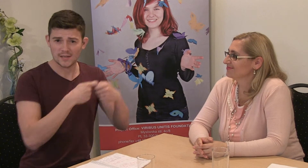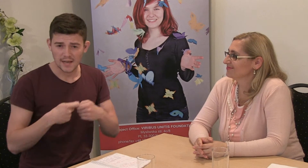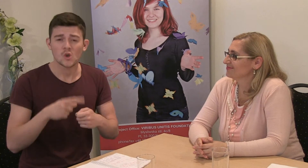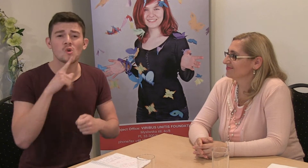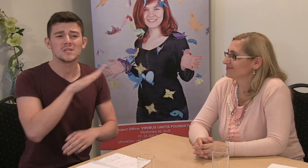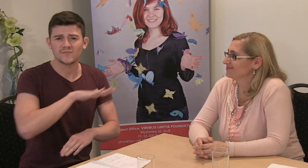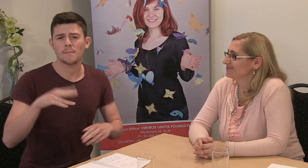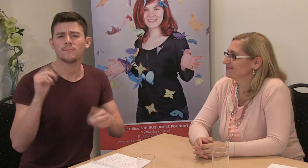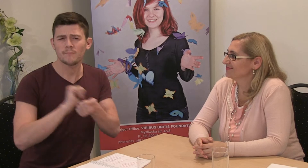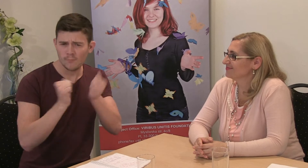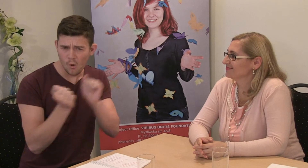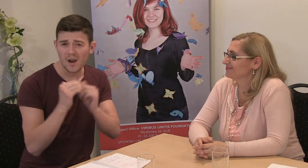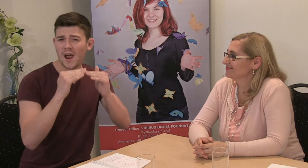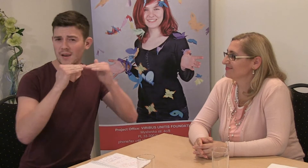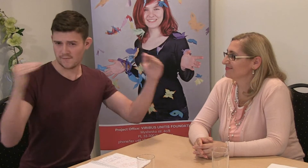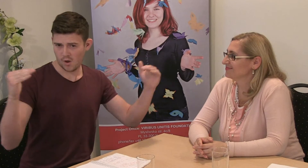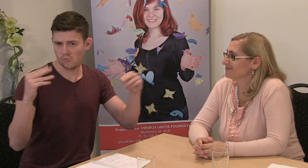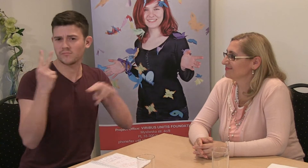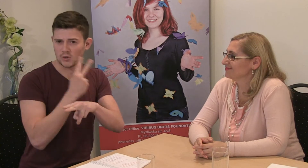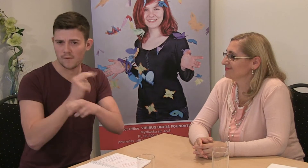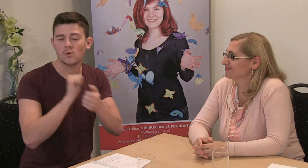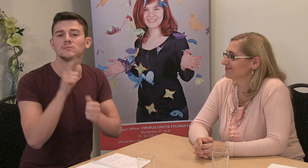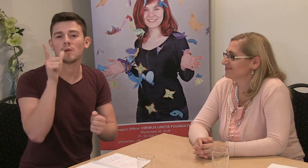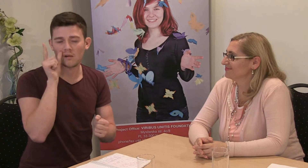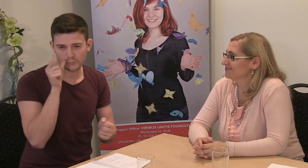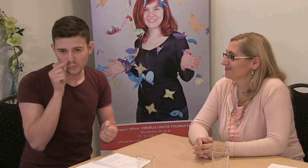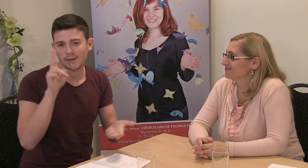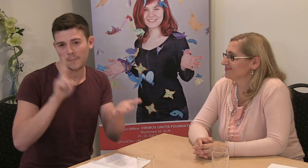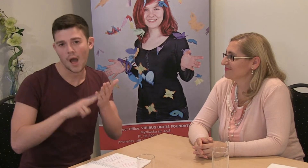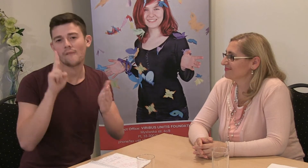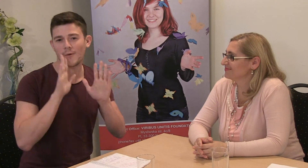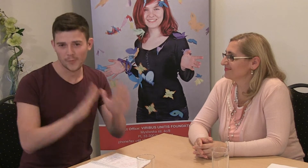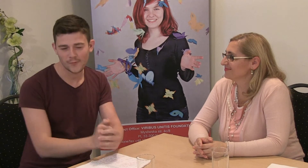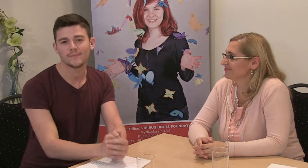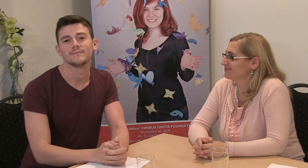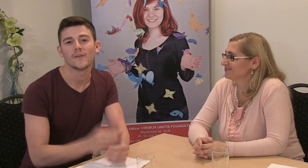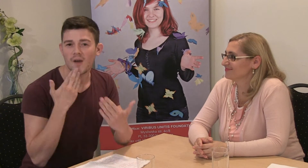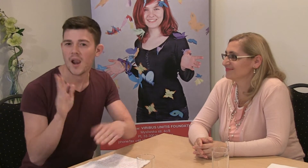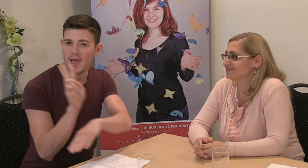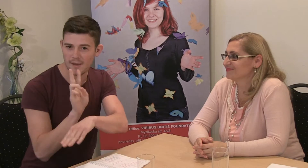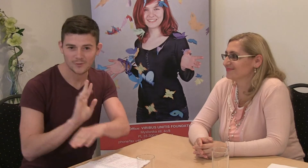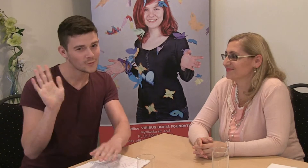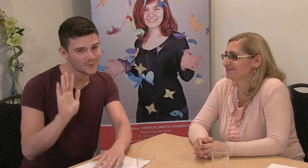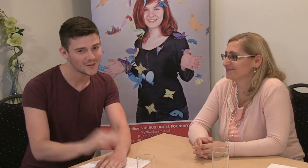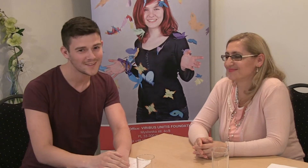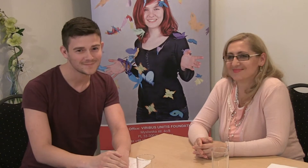nagluvih Srbije, koja se bori ravnopravno za ljudska prava. Hvala na pažnji.